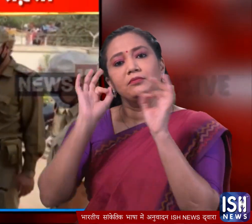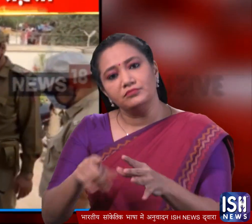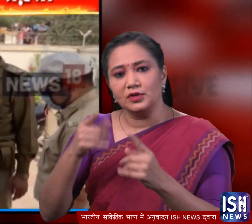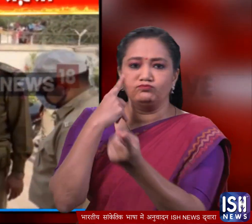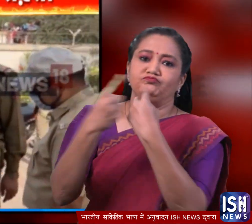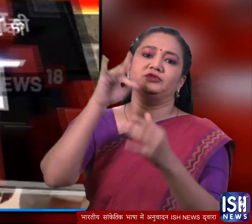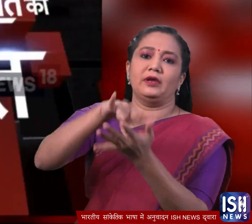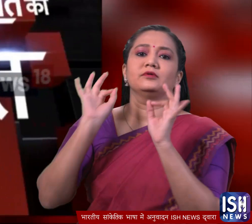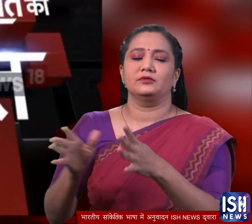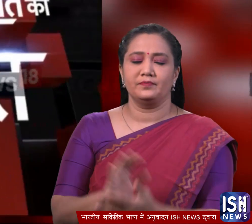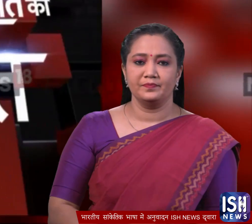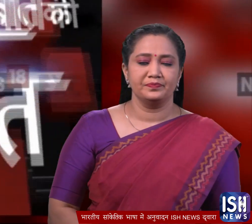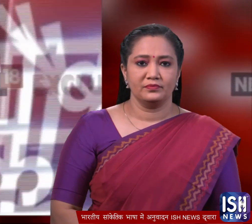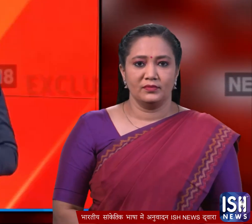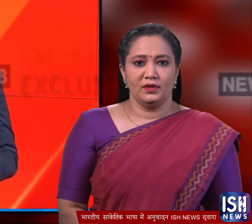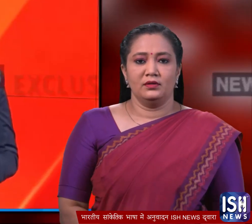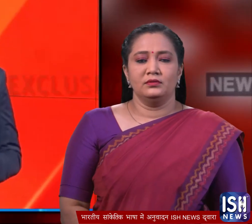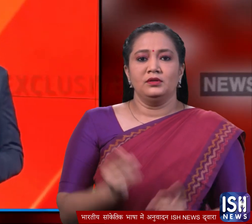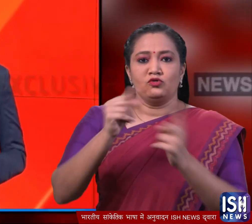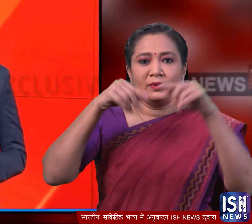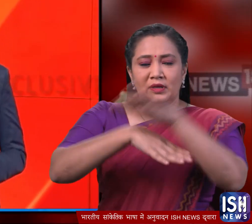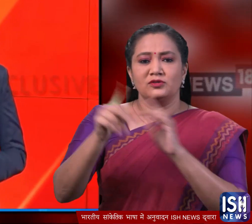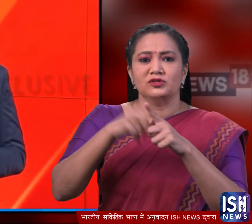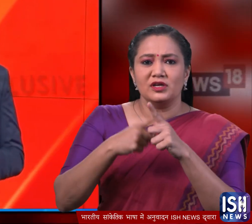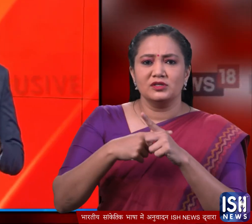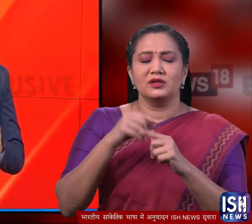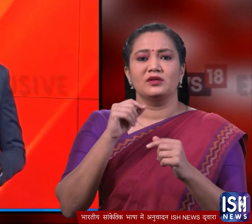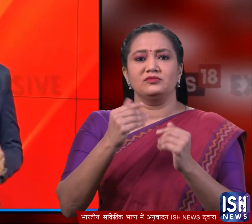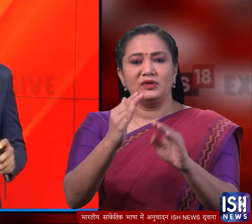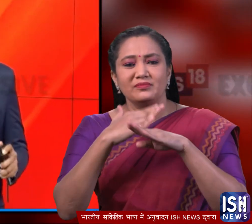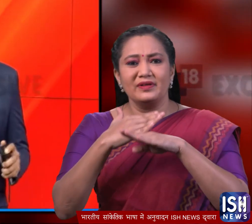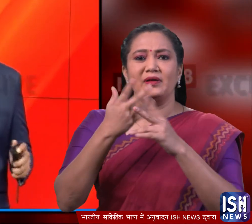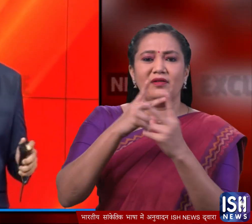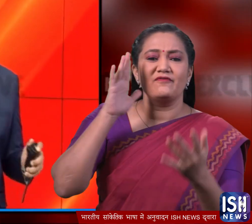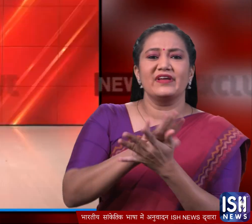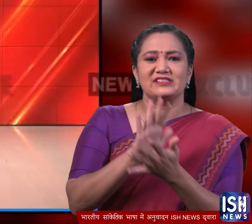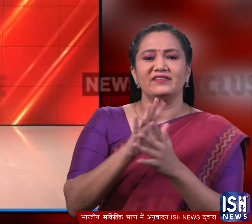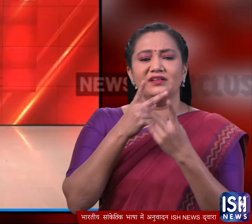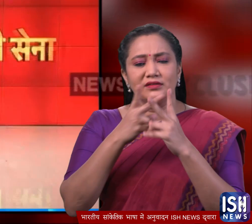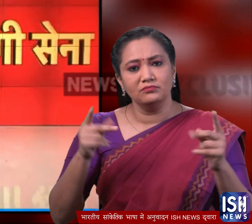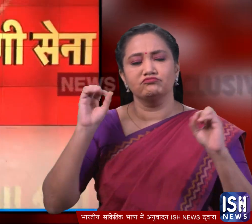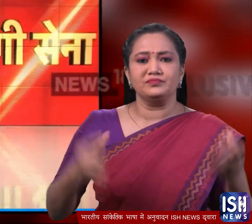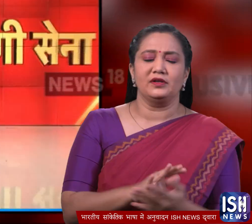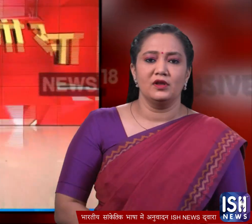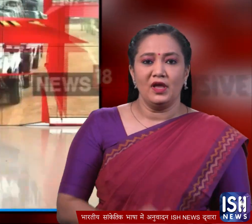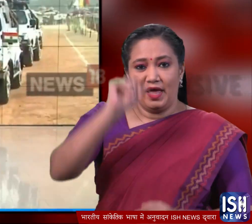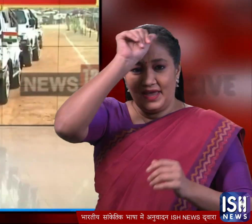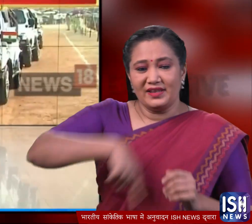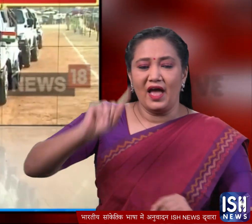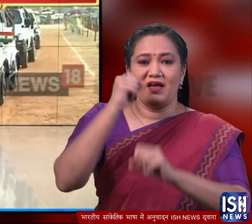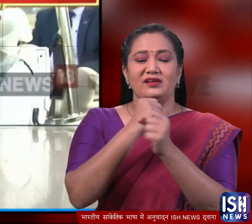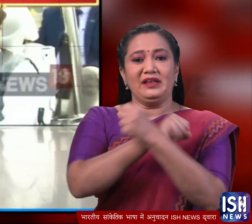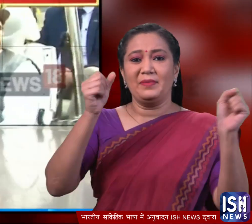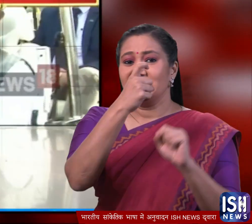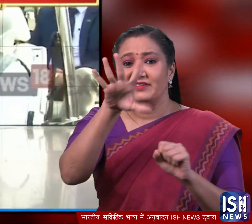पेट्रोल पंपों पर ही ये चेकिंग की जा रही है। उत्तर प्रदेश के झांसी में राष्ट्र रक्षा समर्पण पर्व की शुरुआत हो गई। आजादी के अमृत